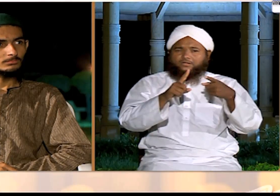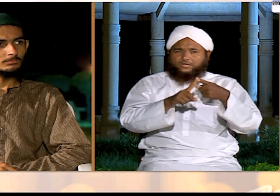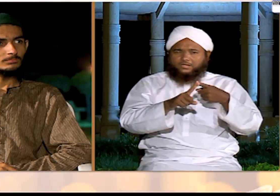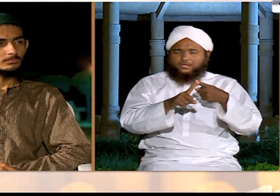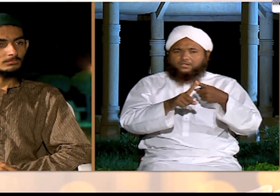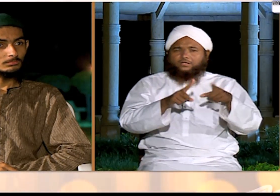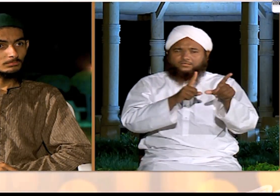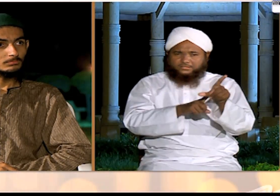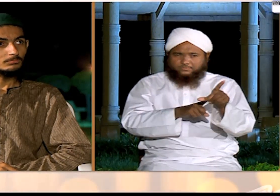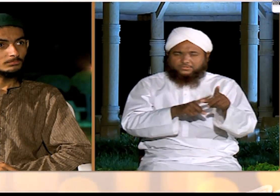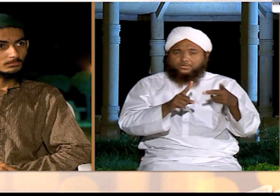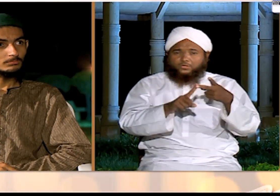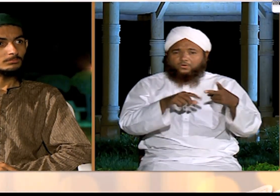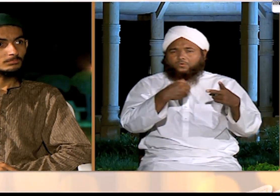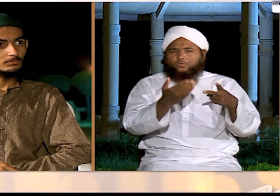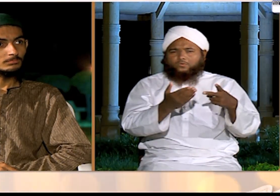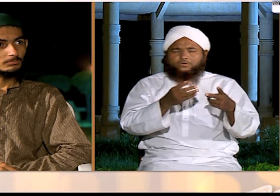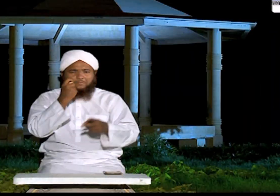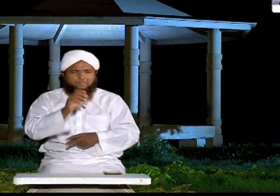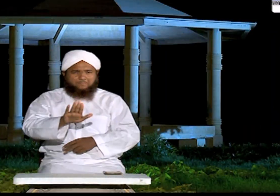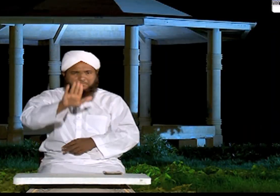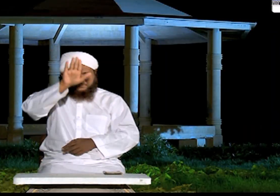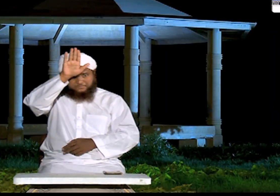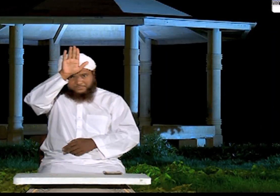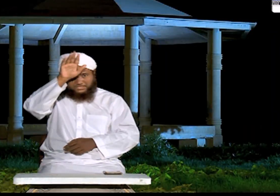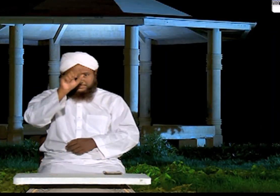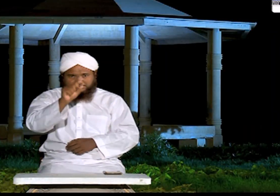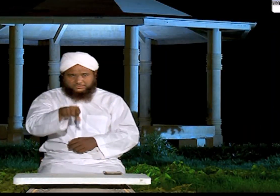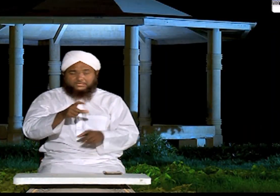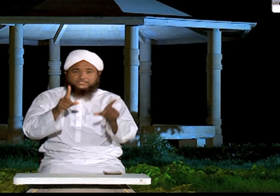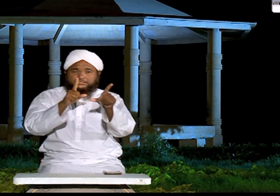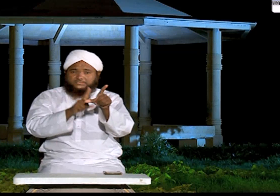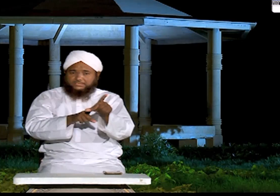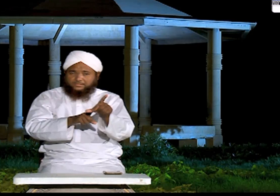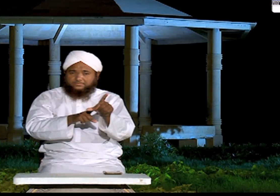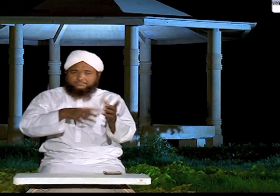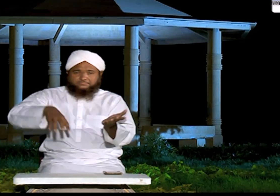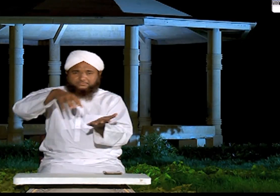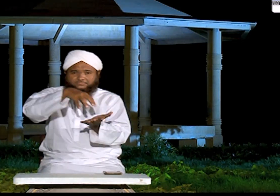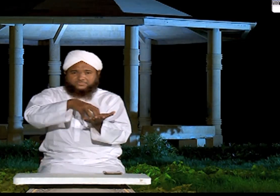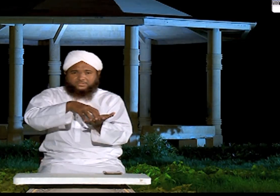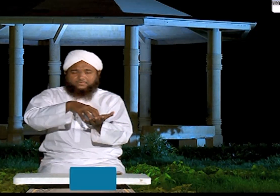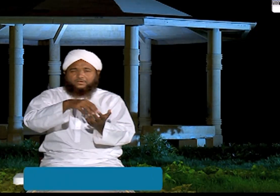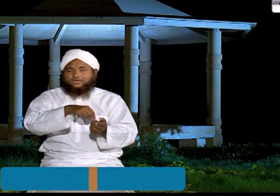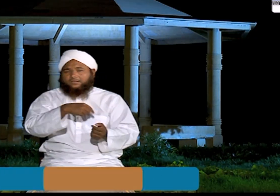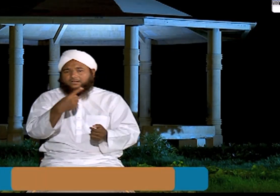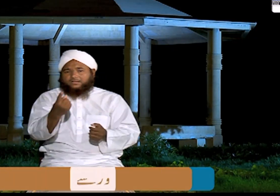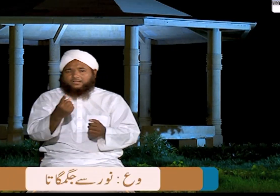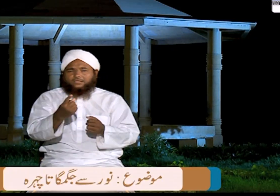بادشاہ کی حکومت تھی یمن کی زبان میں بادشاہ کو طبع کہا جاتا تھا اس لیے تاریخ میں یہ بادشاہ